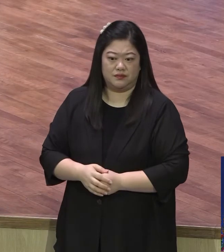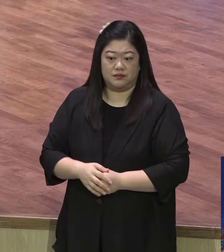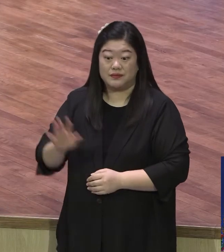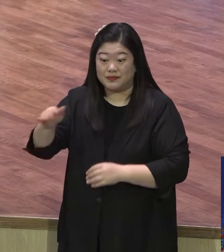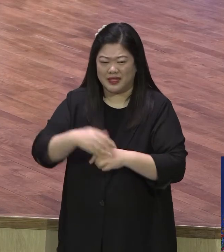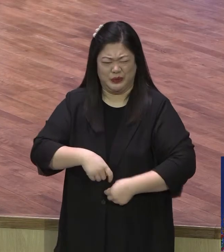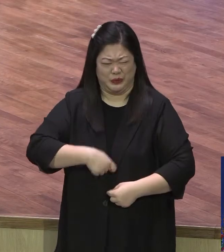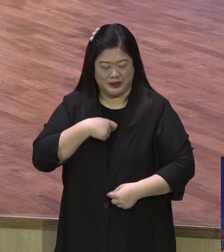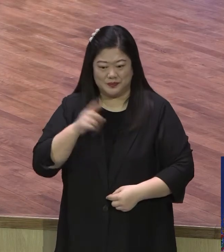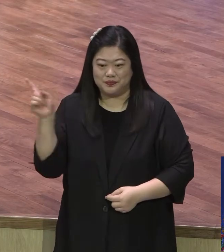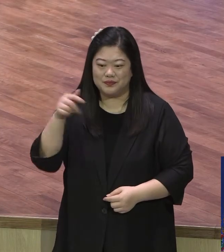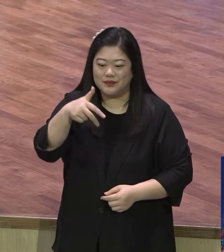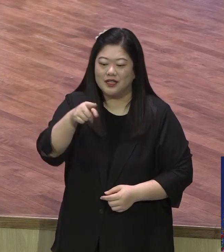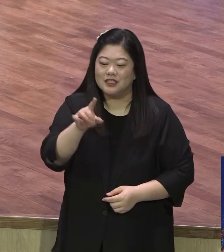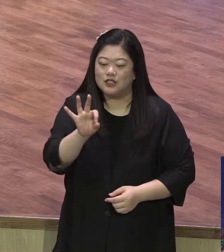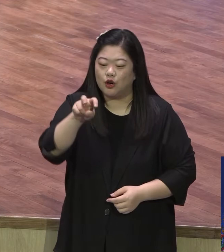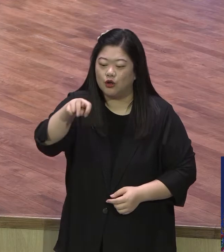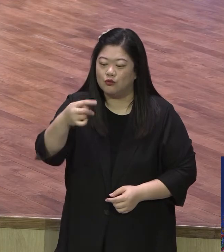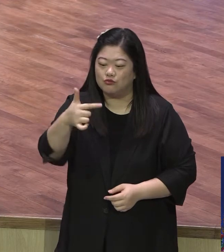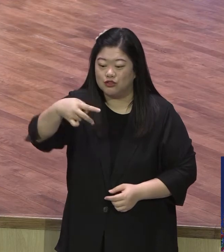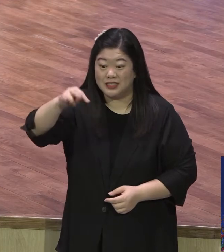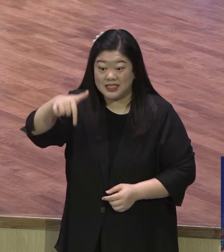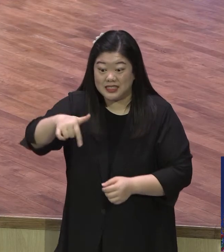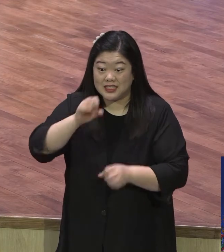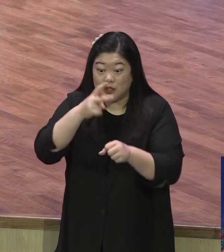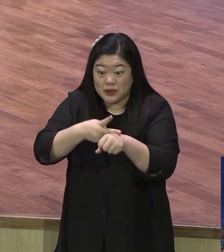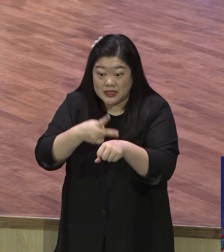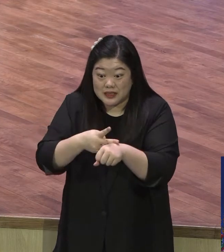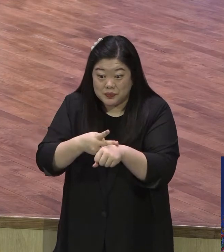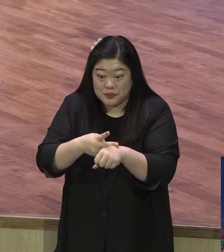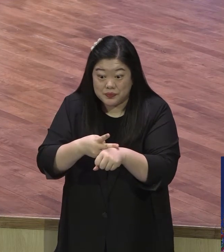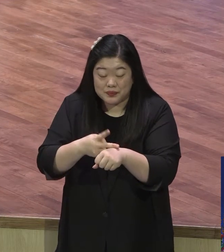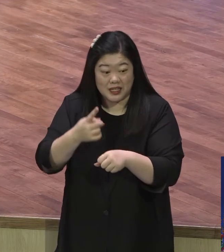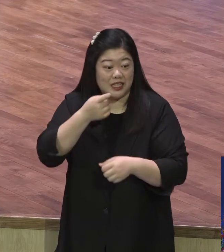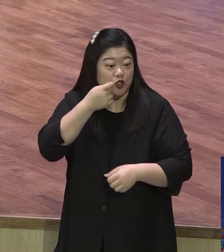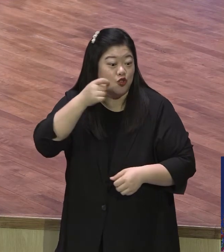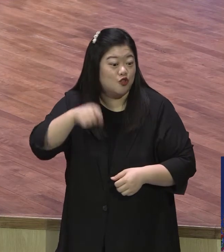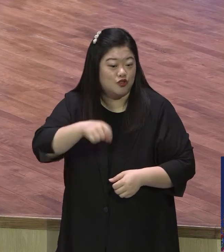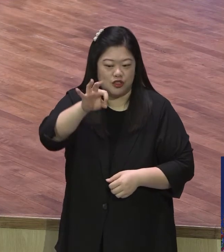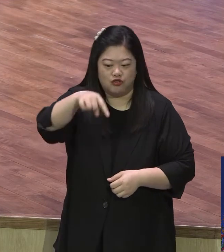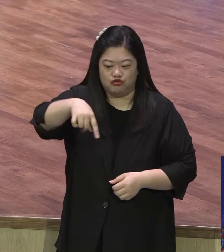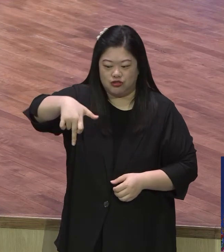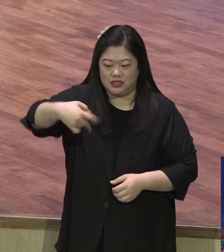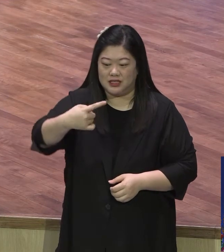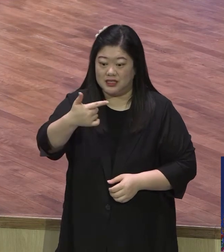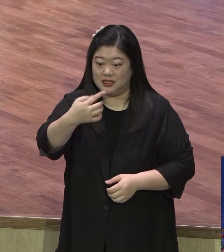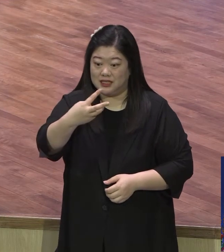할 줄 압니까 무슨 무흐란나 말을 할 줄 압니까 아무 말 영어도 못해 내가 알기로는